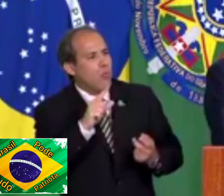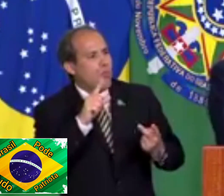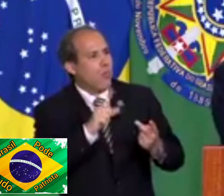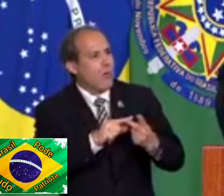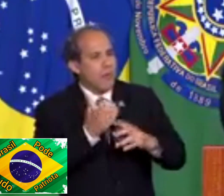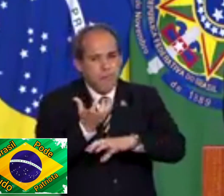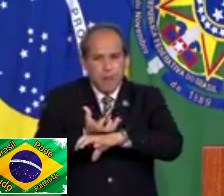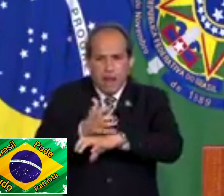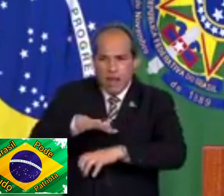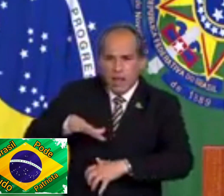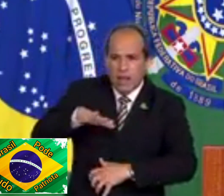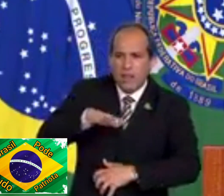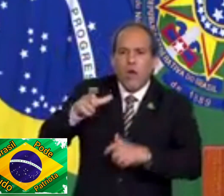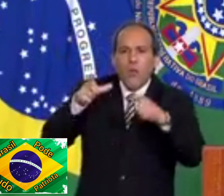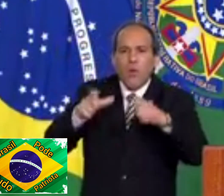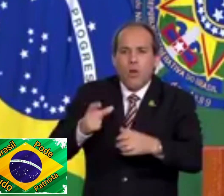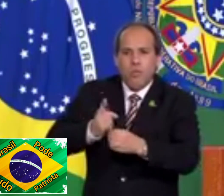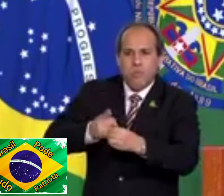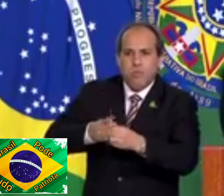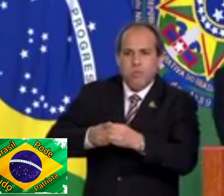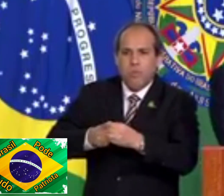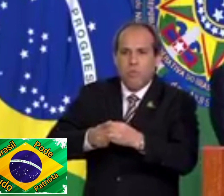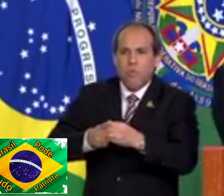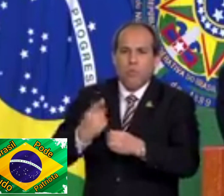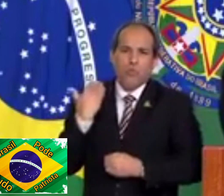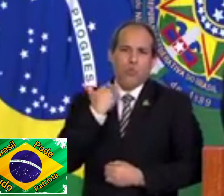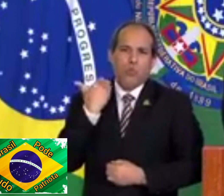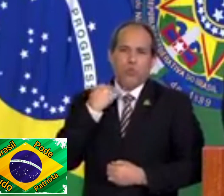Halfed, Juiz de Fora.